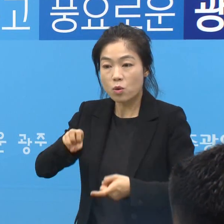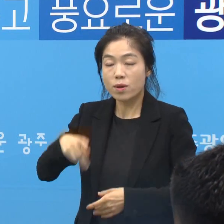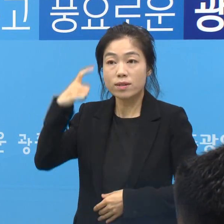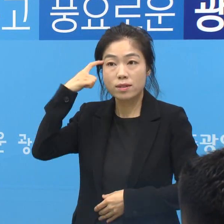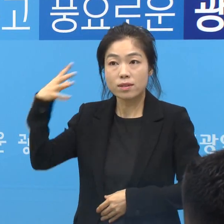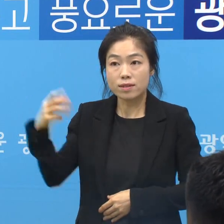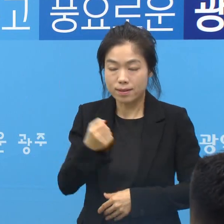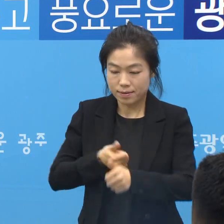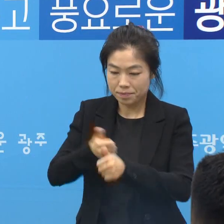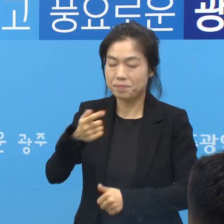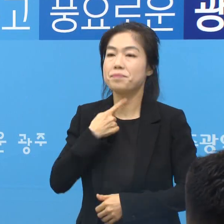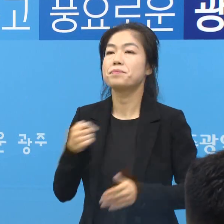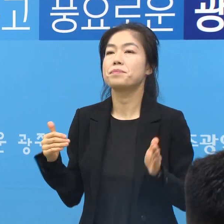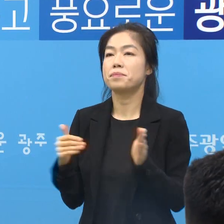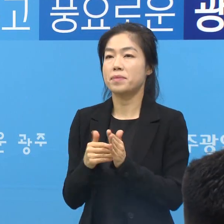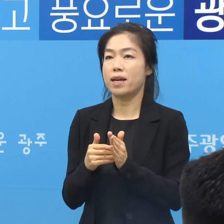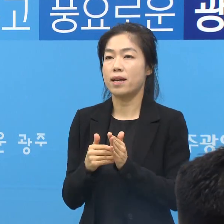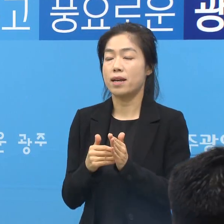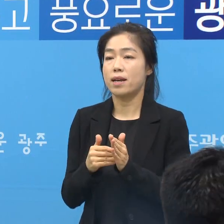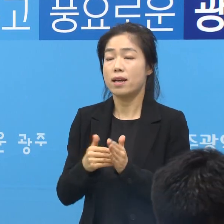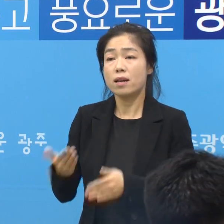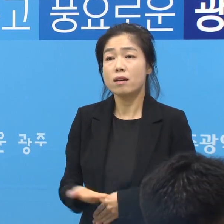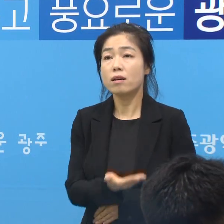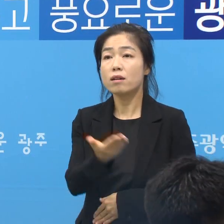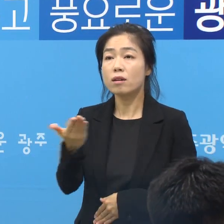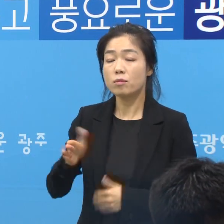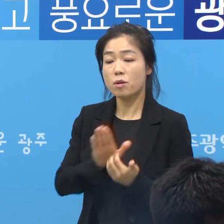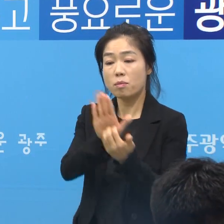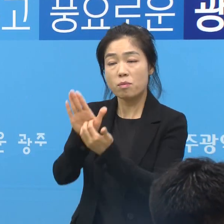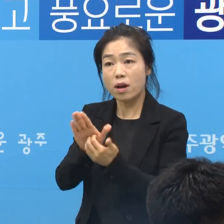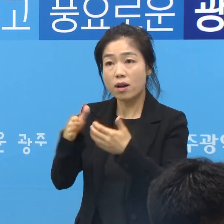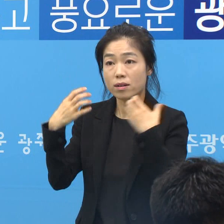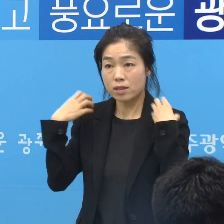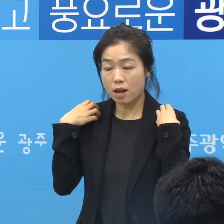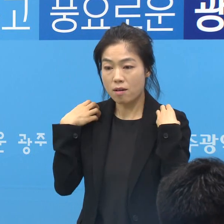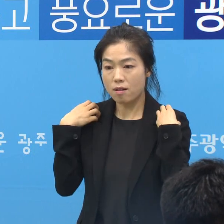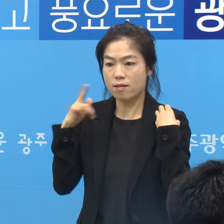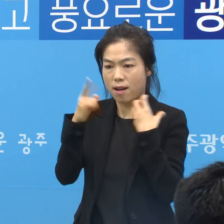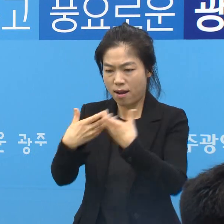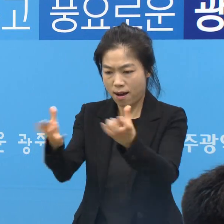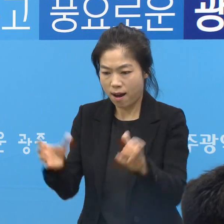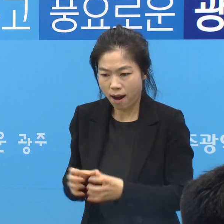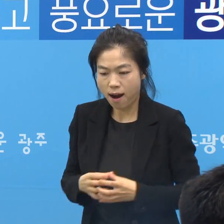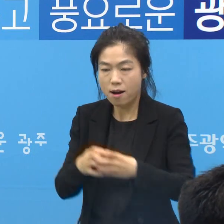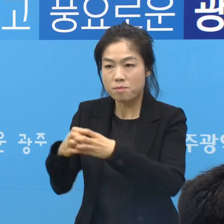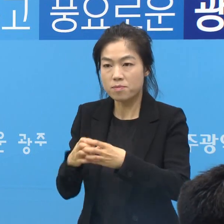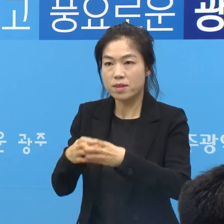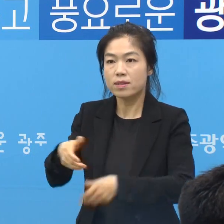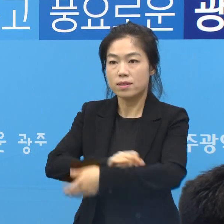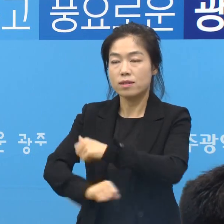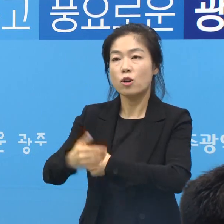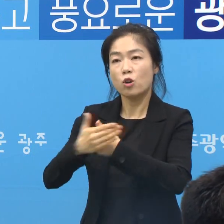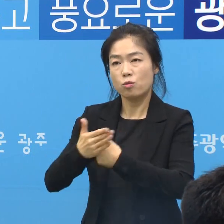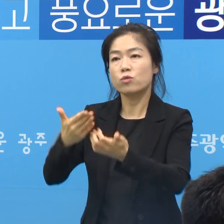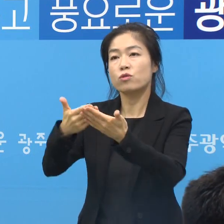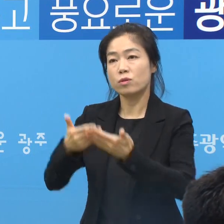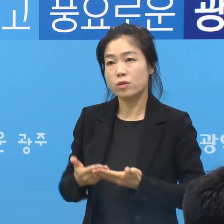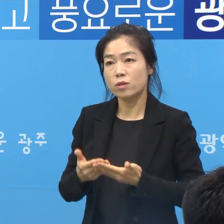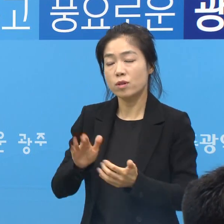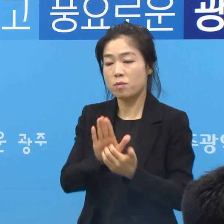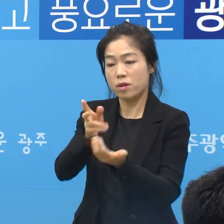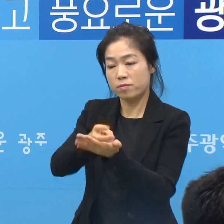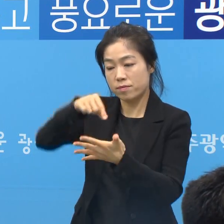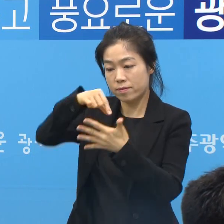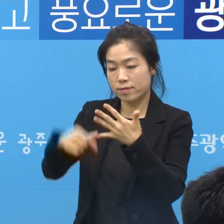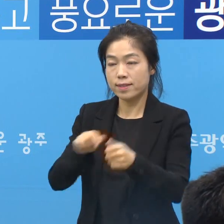정신으로 극복해왔습니다. 시민 여러분이 방역당국과 원팀이 돼서 적극 협조해 주시고